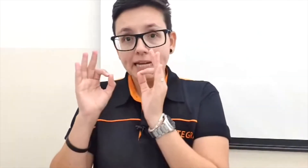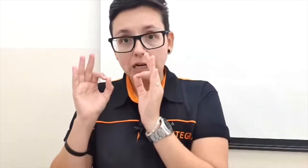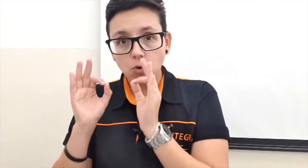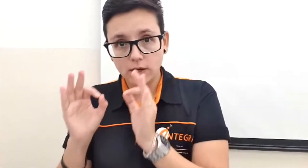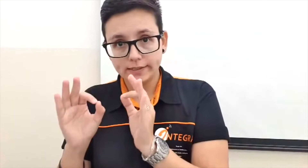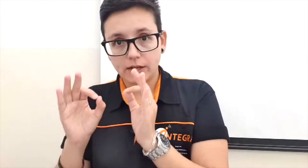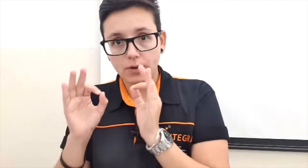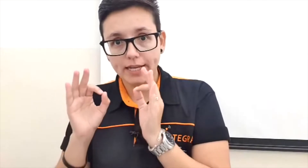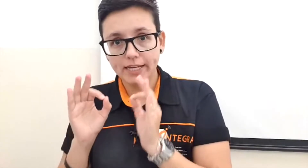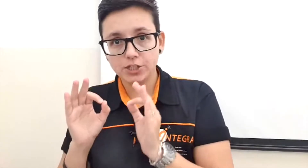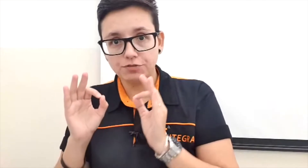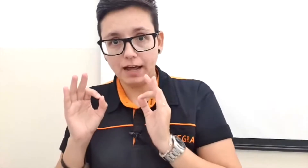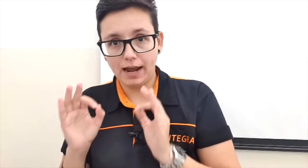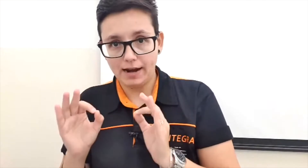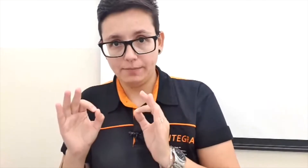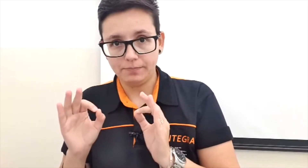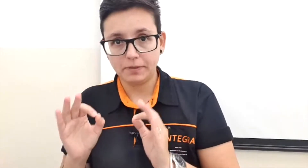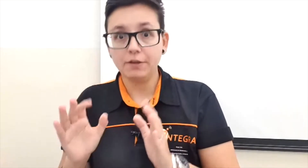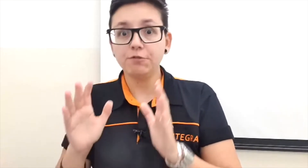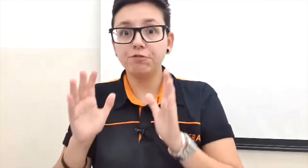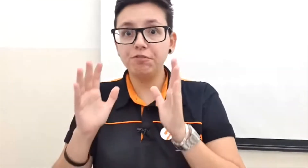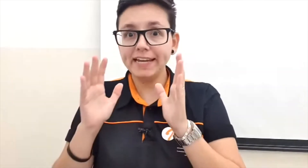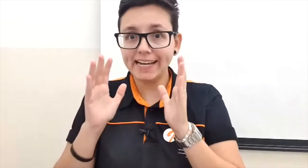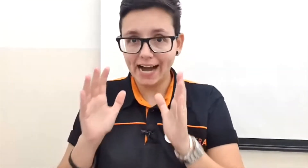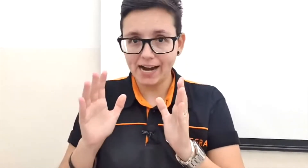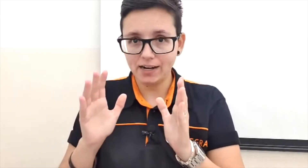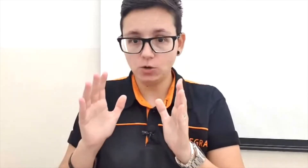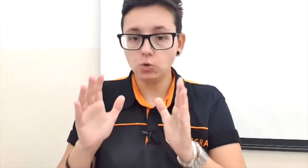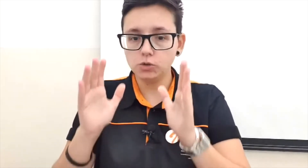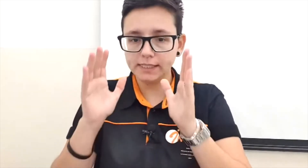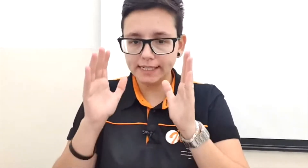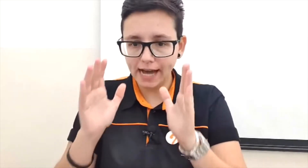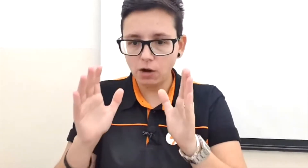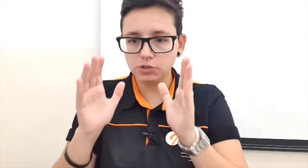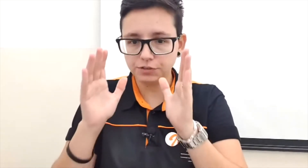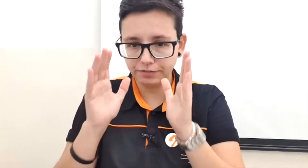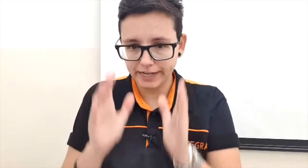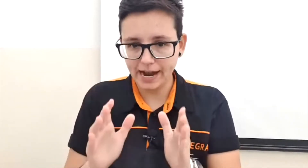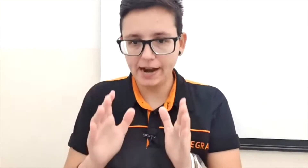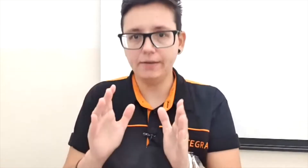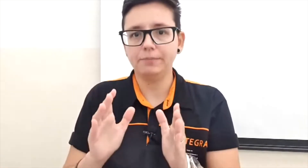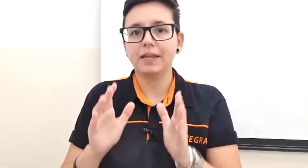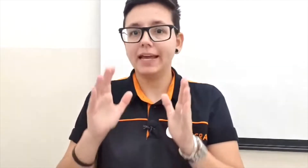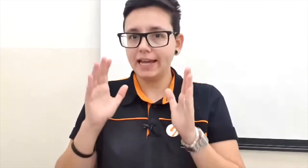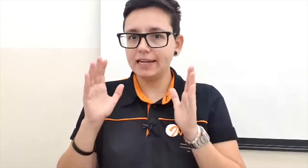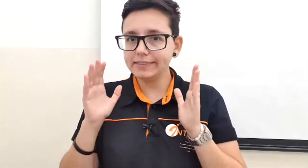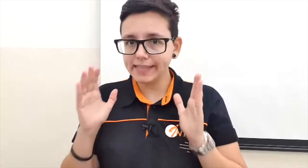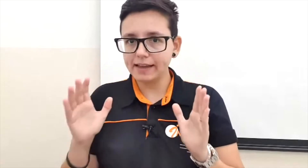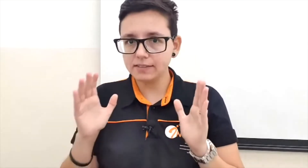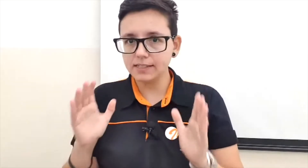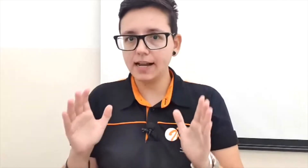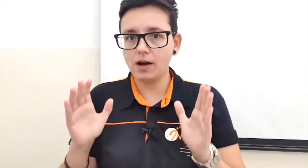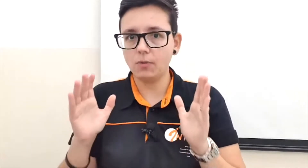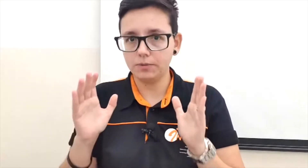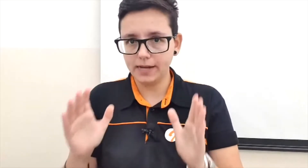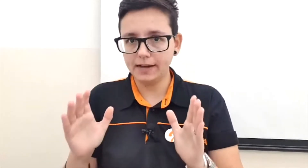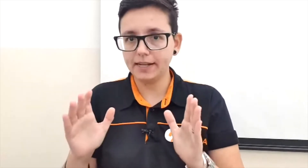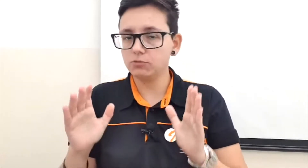primeira coisa que eu queria te falar. Ficar, o sinal de ficar, ele tem sinal, tá? Tem um